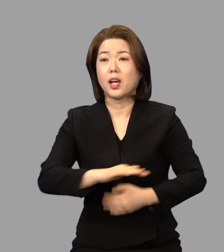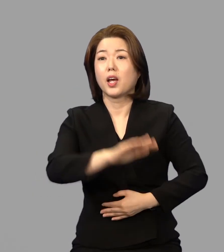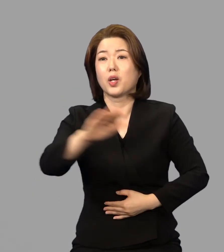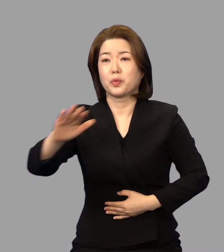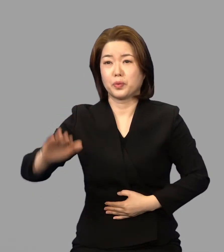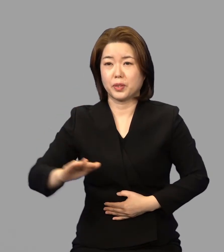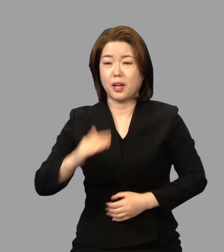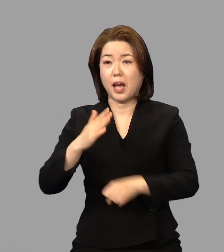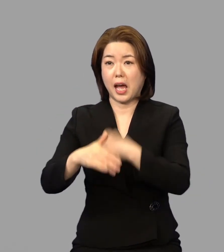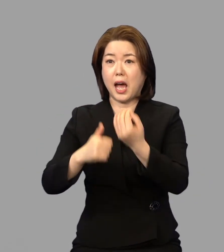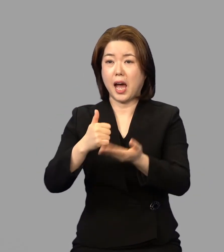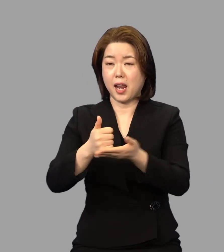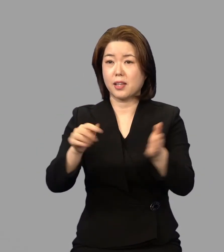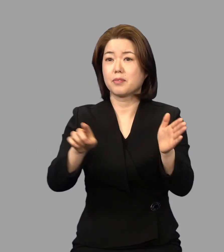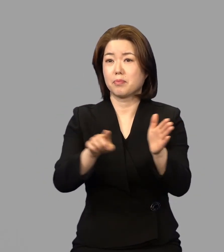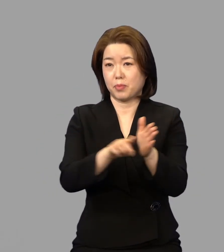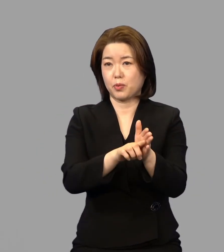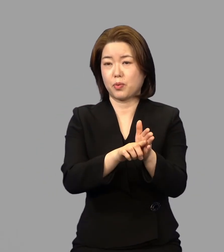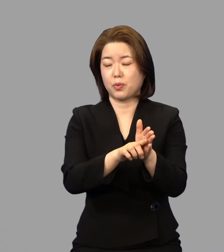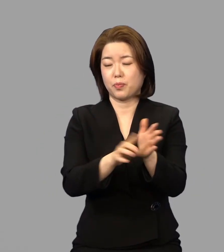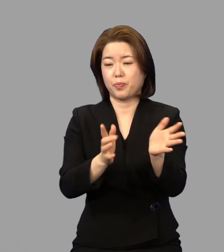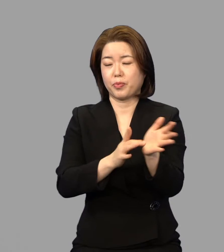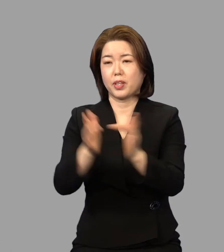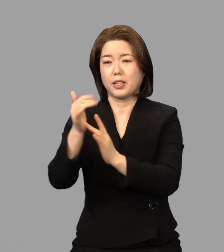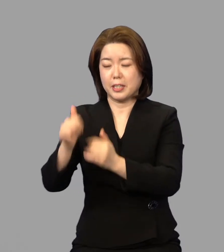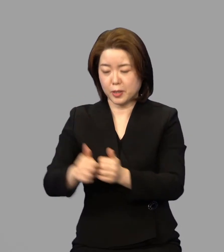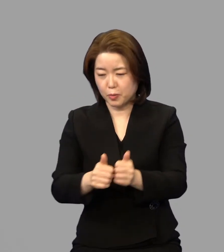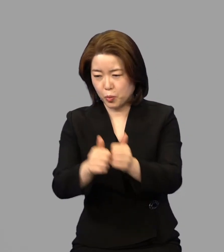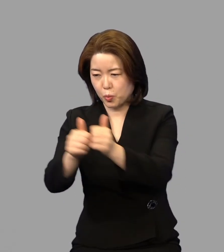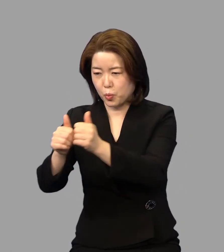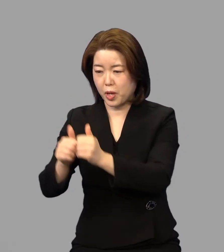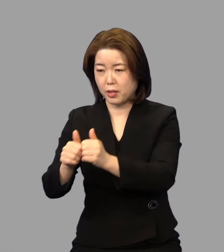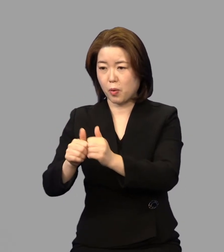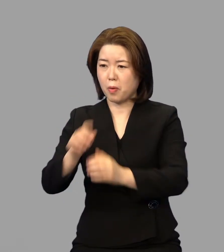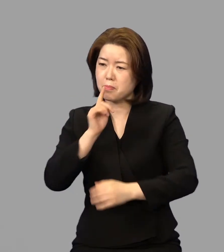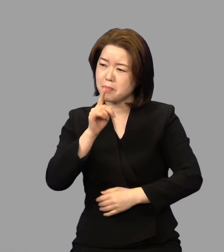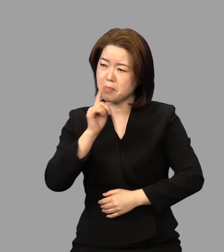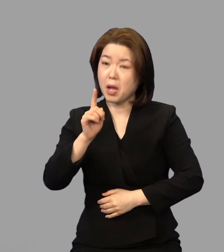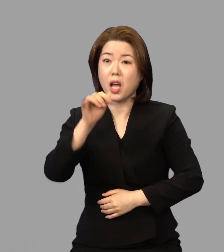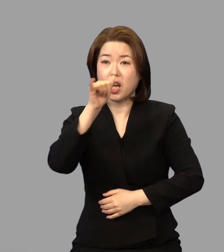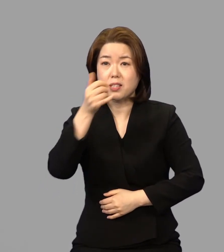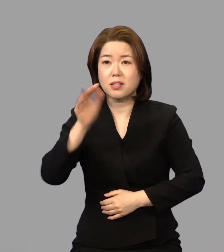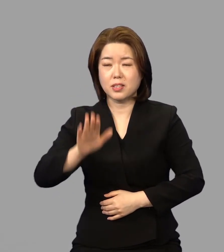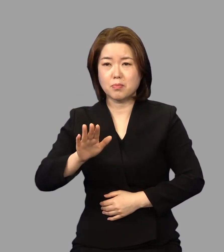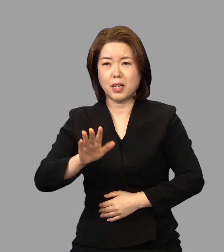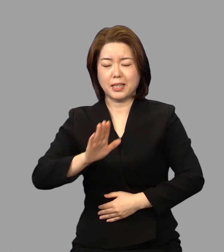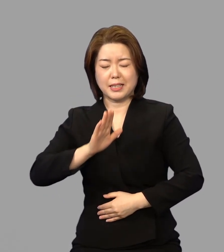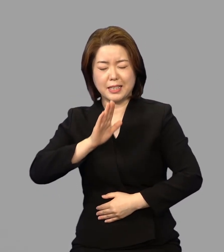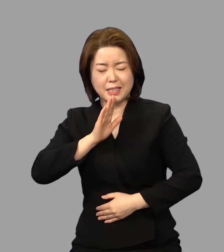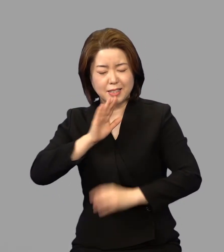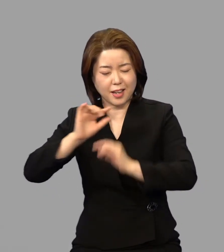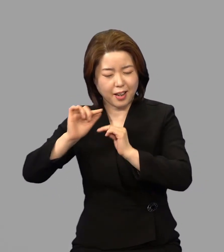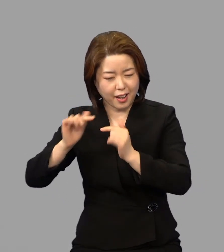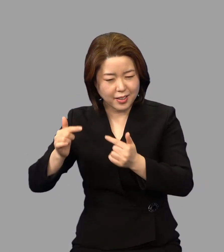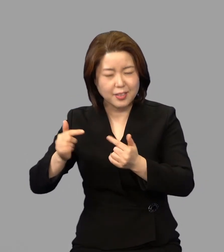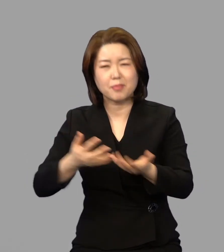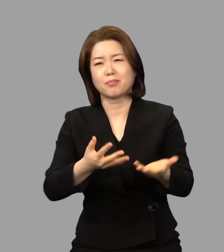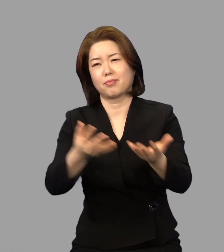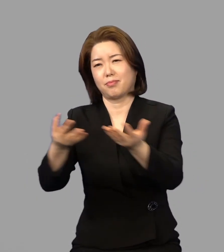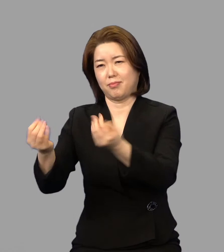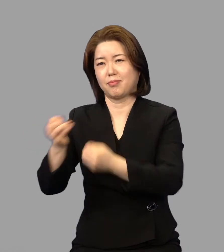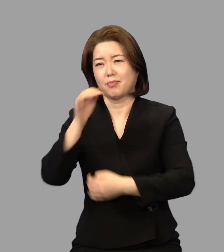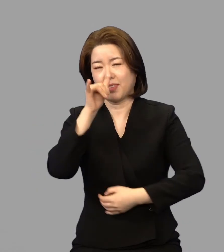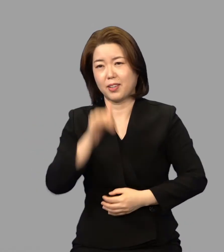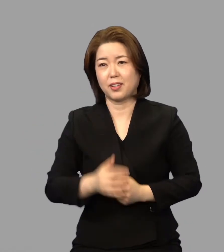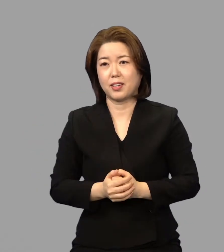우리가 하나님을 믿고 예수님과 동행한다고 말은 하지만 그게 실제가 아닌 사람이 많습니다. 오늘